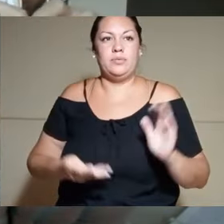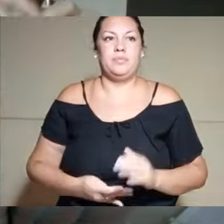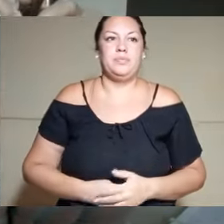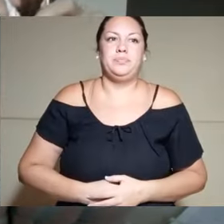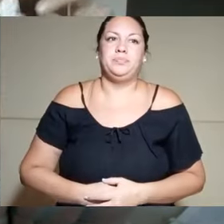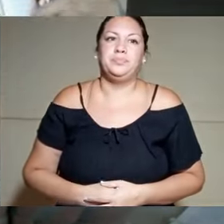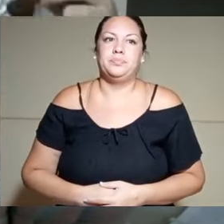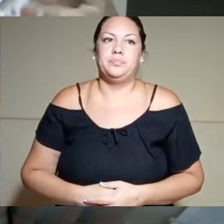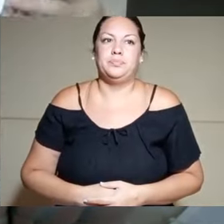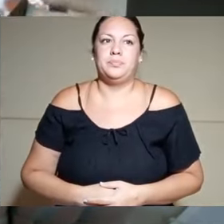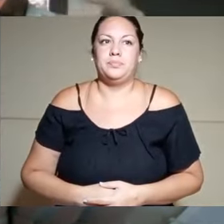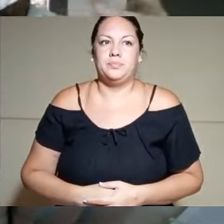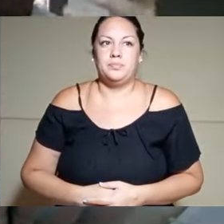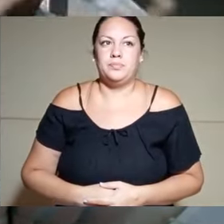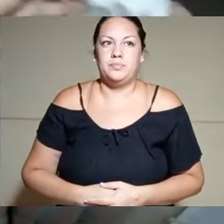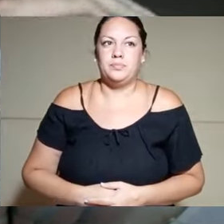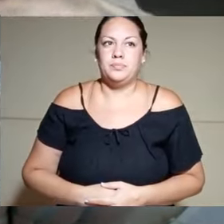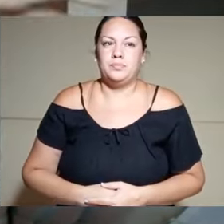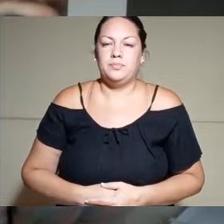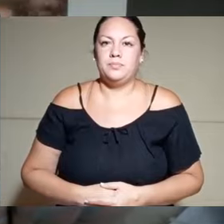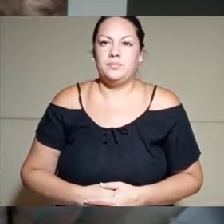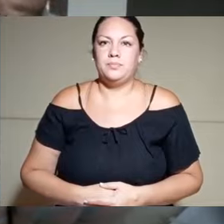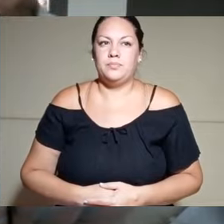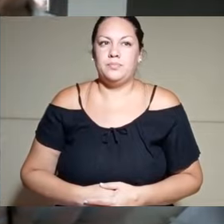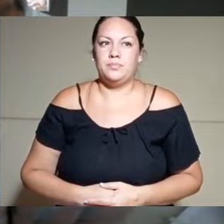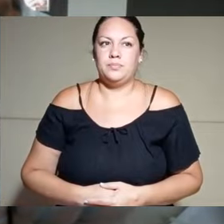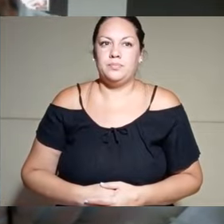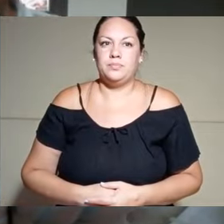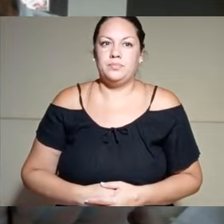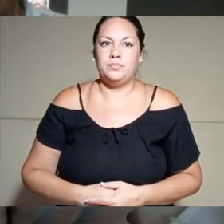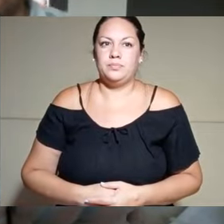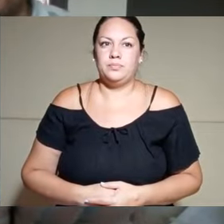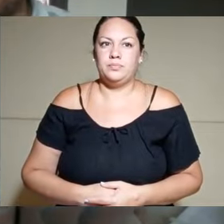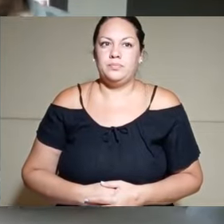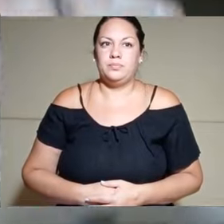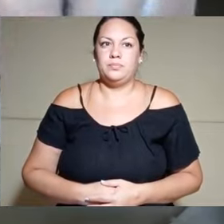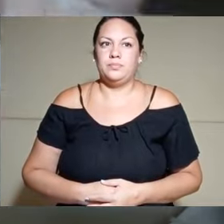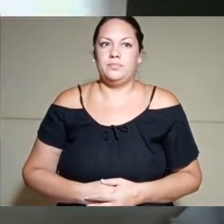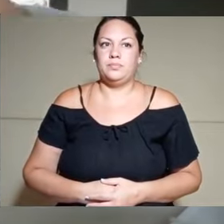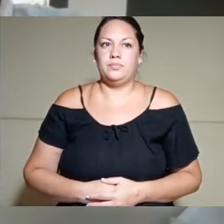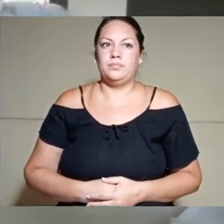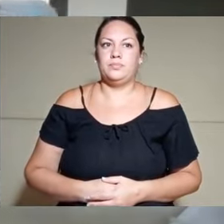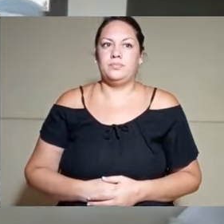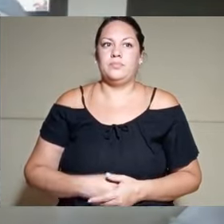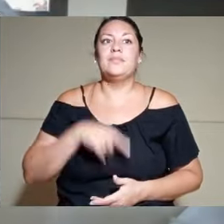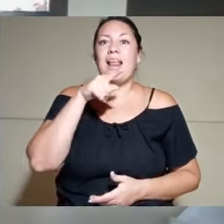tronco encefálico. Vamos a separar un poco el resto, porque ahora no nos interesa hablar de